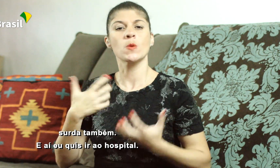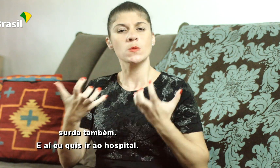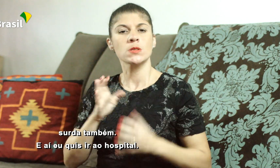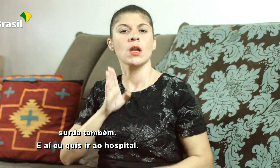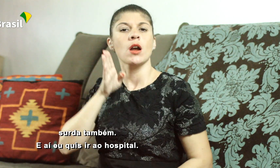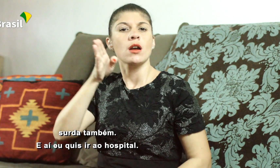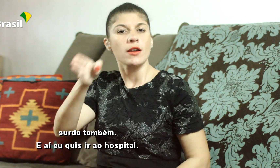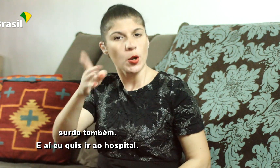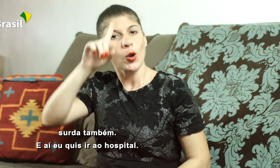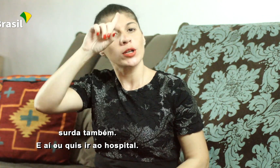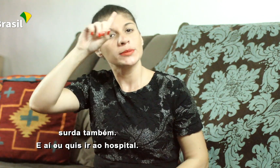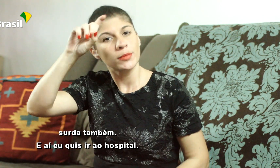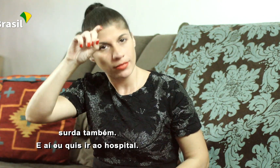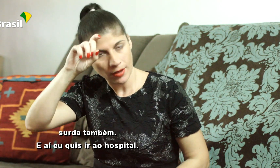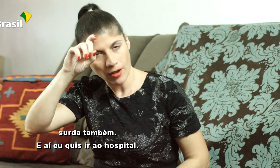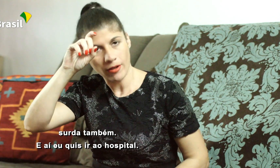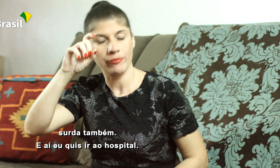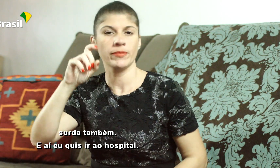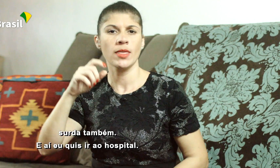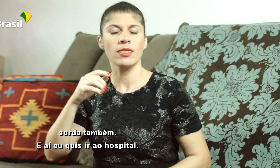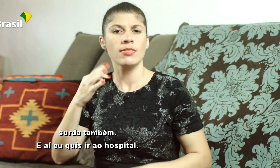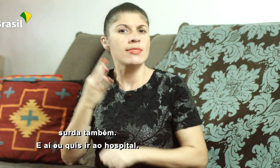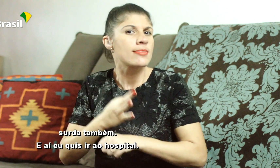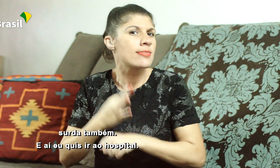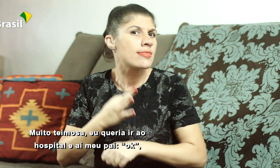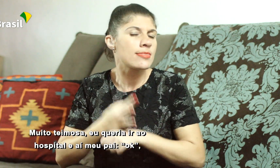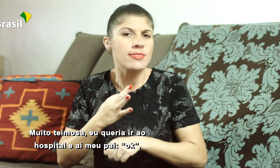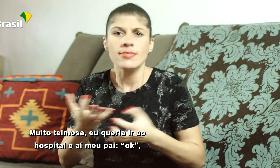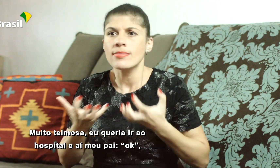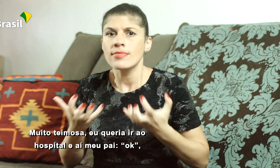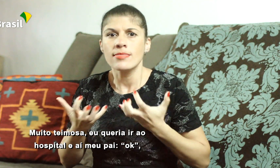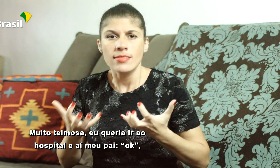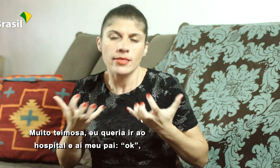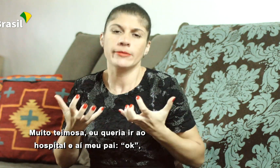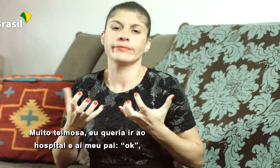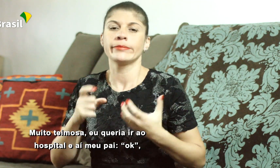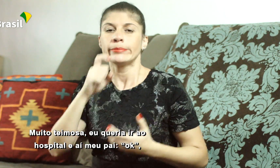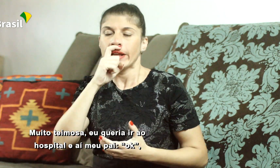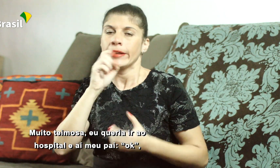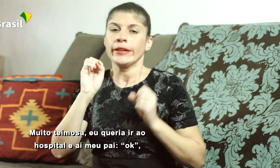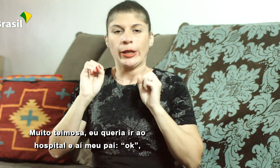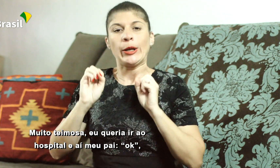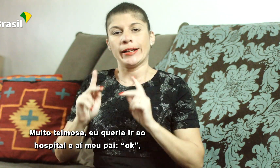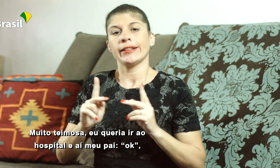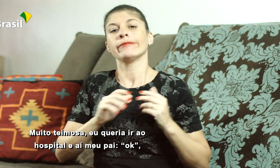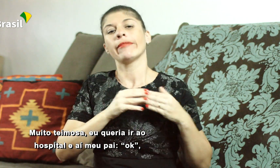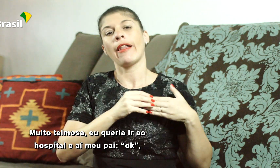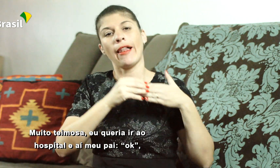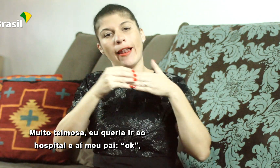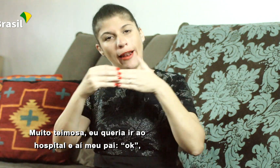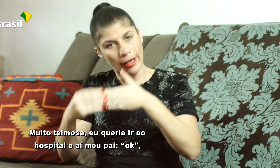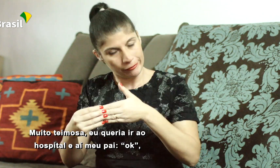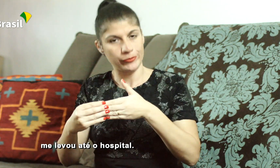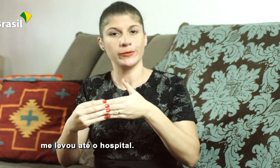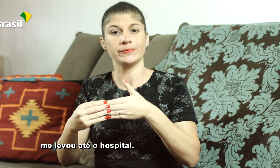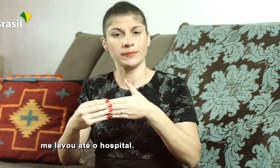surda também. E aí eu quis ir no hospital. Muito teimosa, eu queria ir no hospital. Aí meu pai, ok, me levou